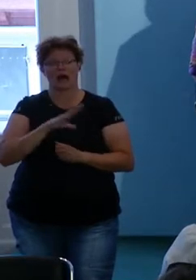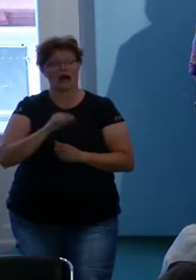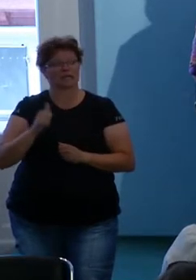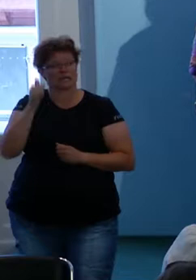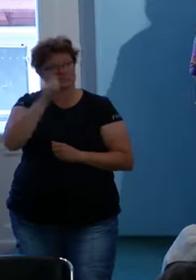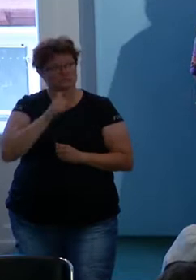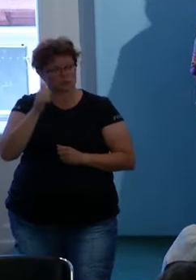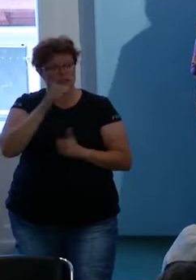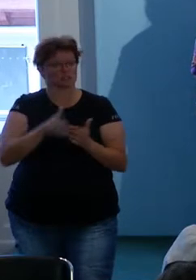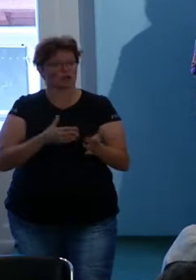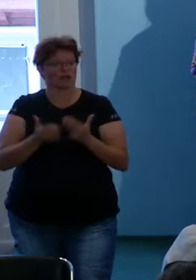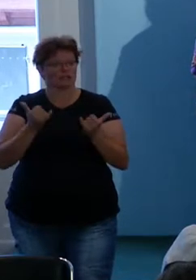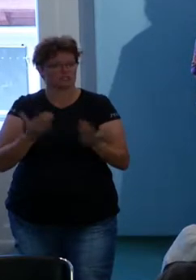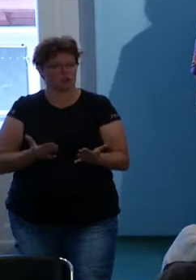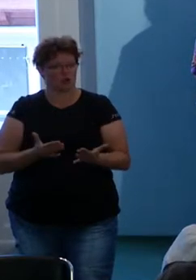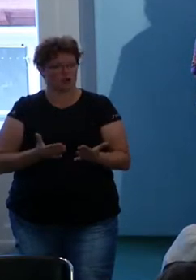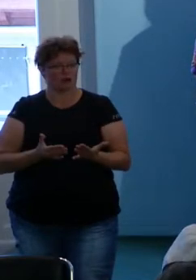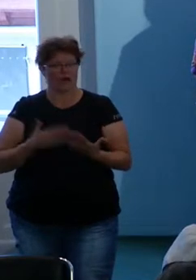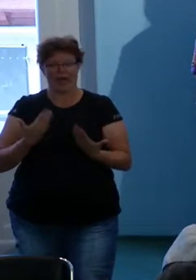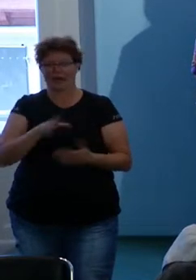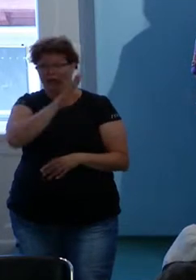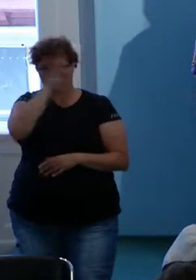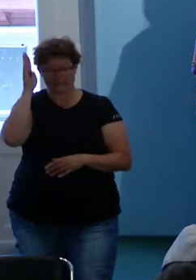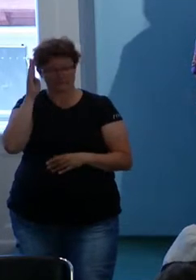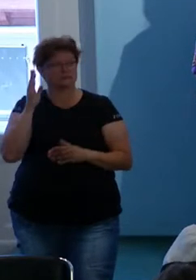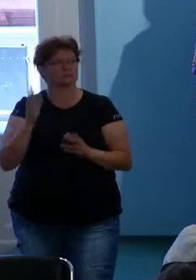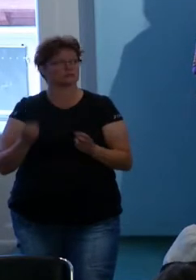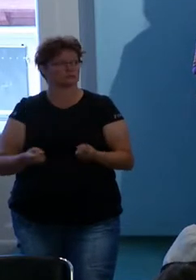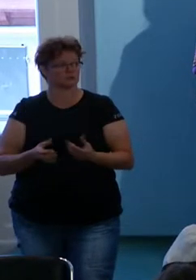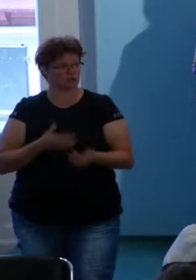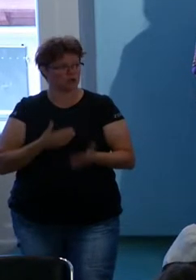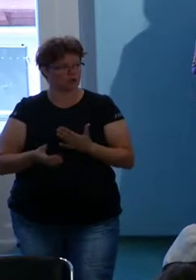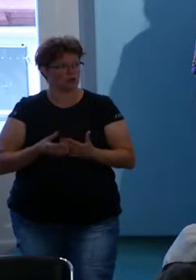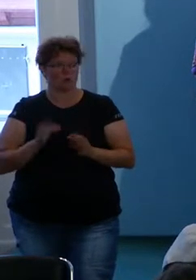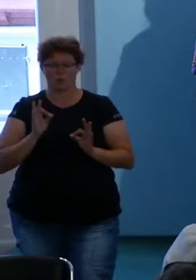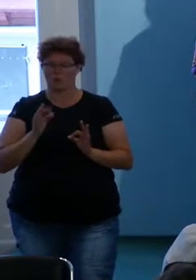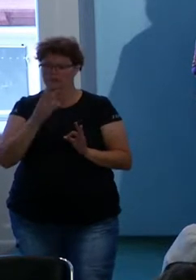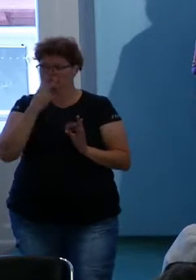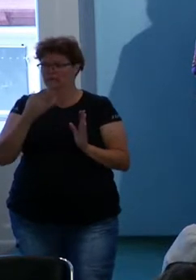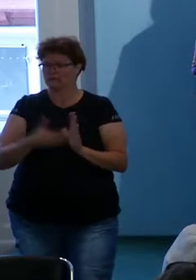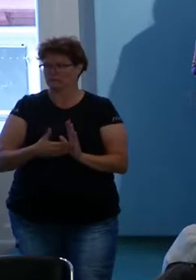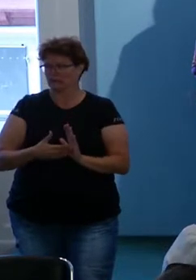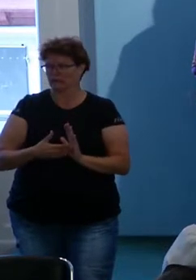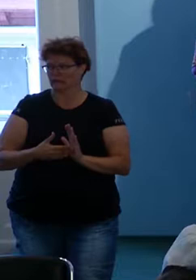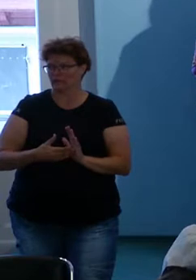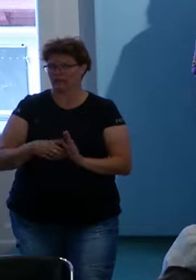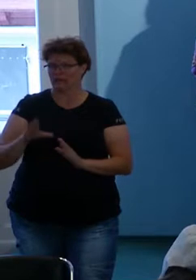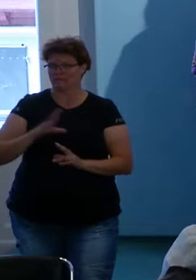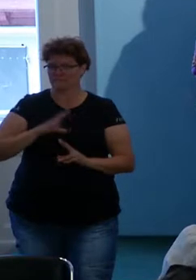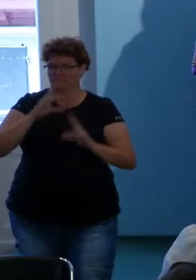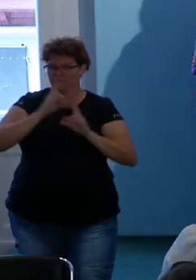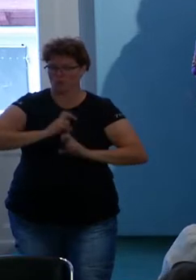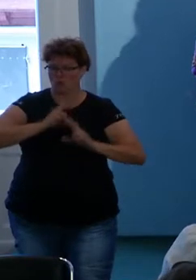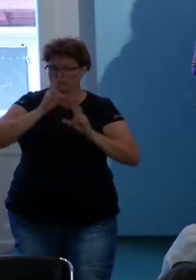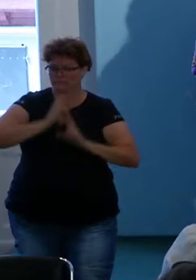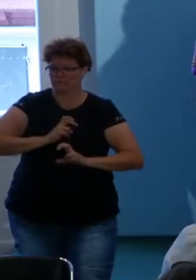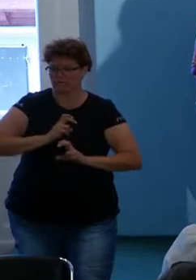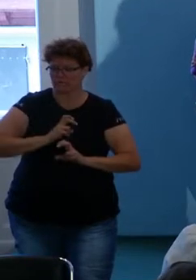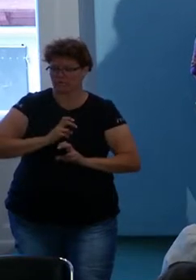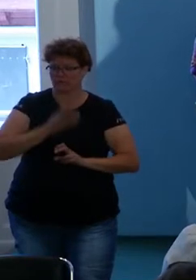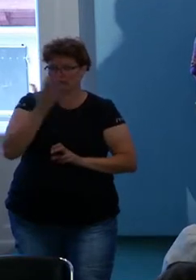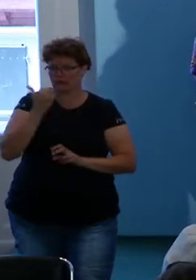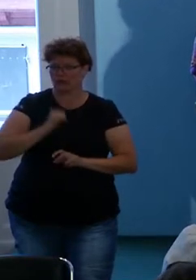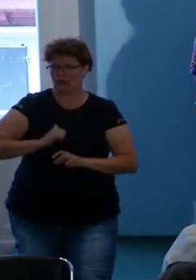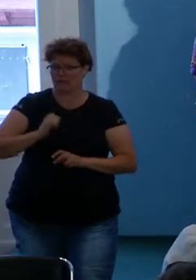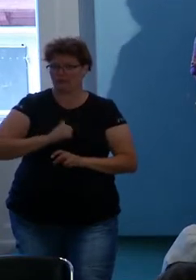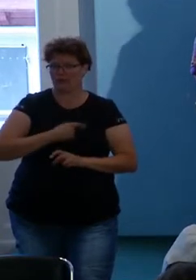som genomförs idag genomförs av akademin. Hur säkerställer vi att vi har forskningen som kan få